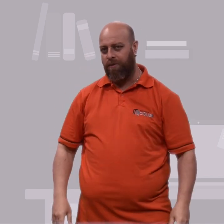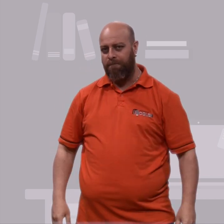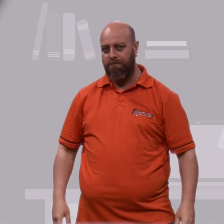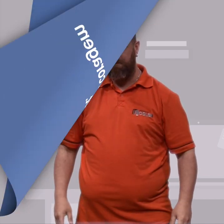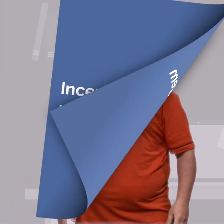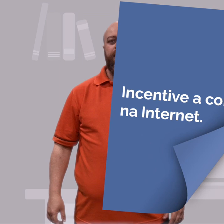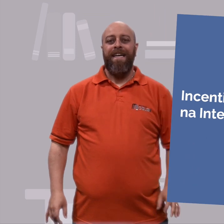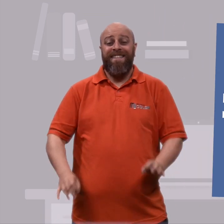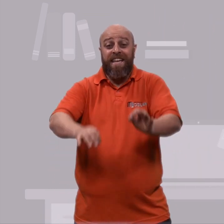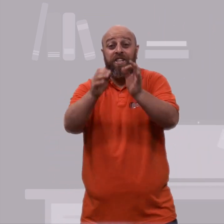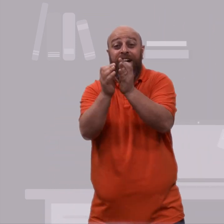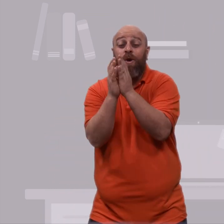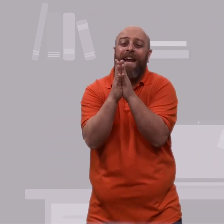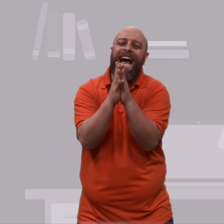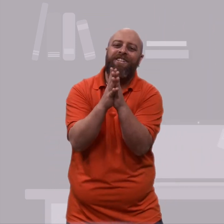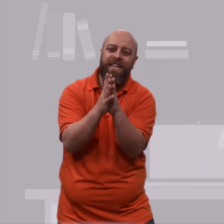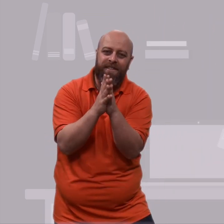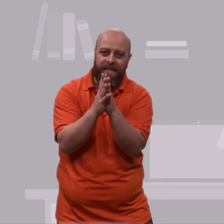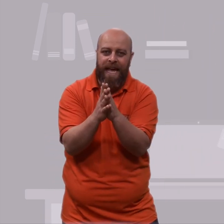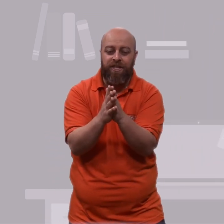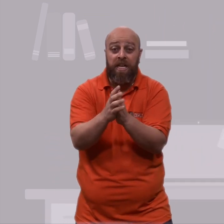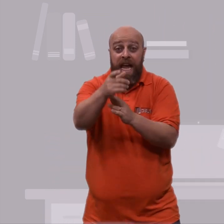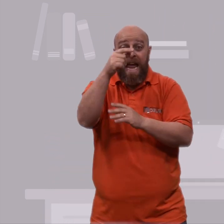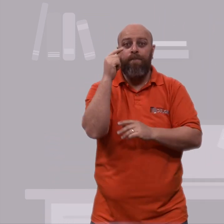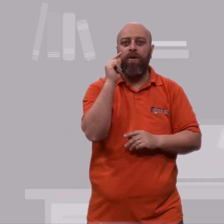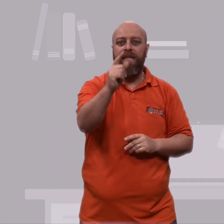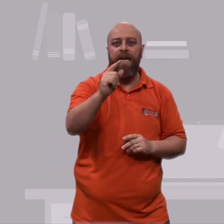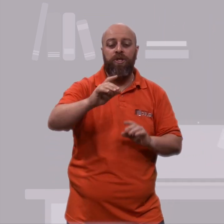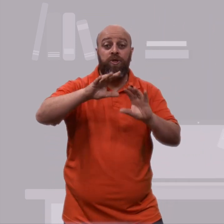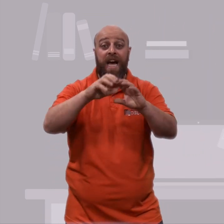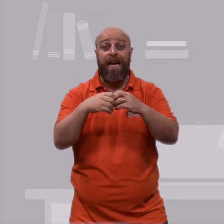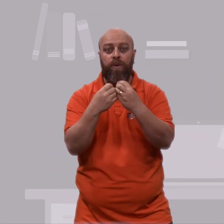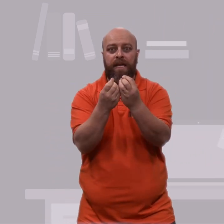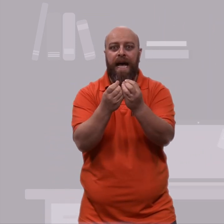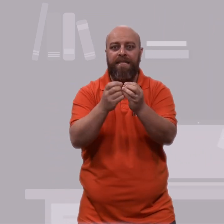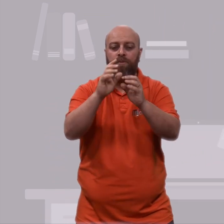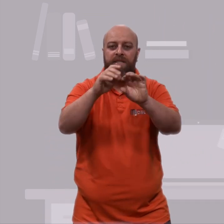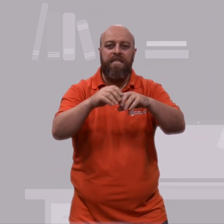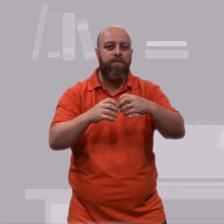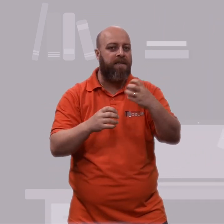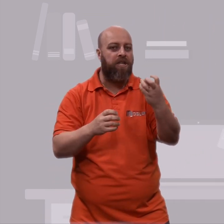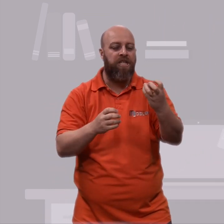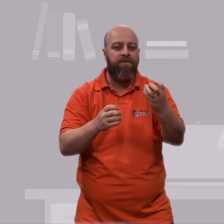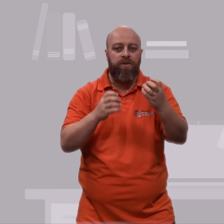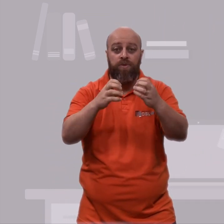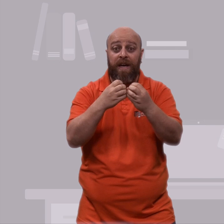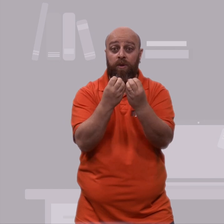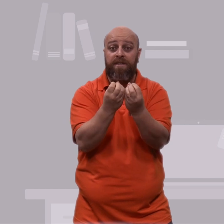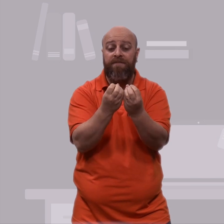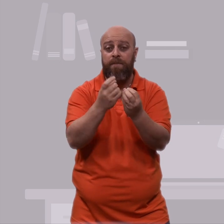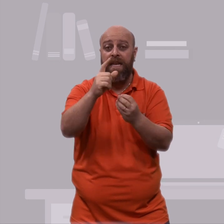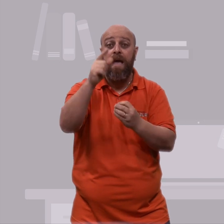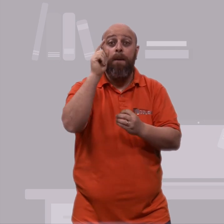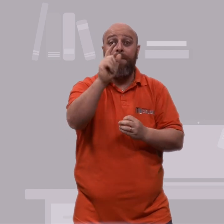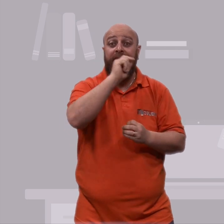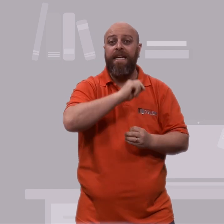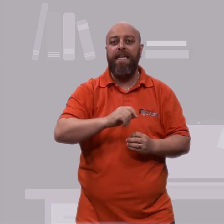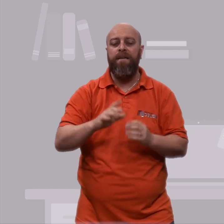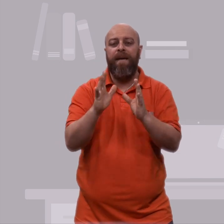e sentindo é coragem na internet é importante o diálogo em casa mostrar as expectativas os valores da família pra criança pra